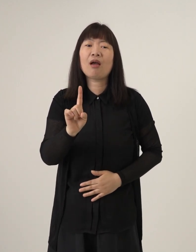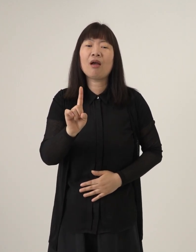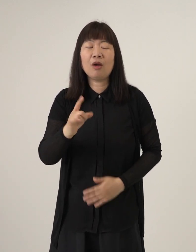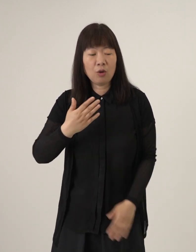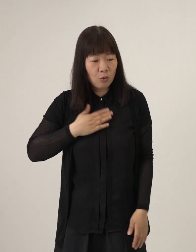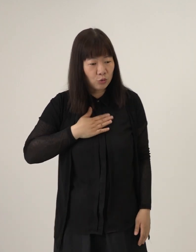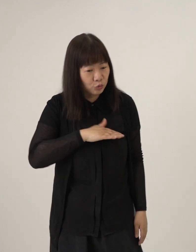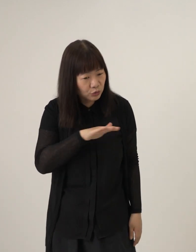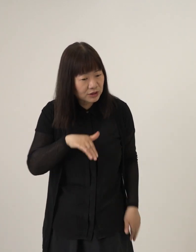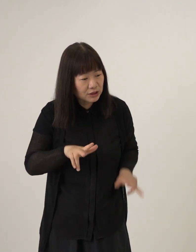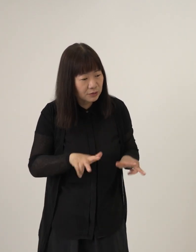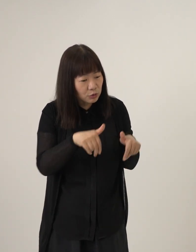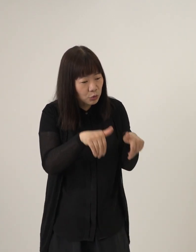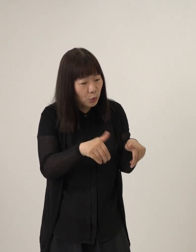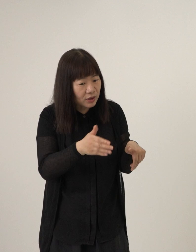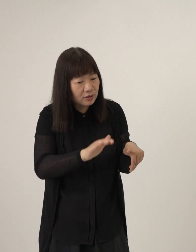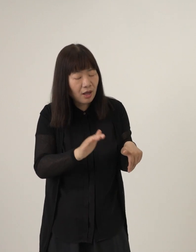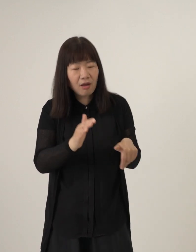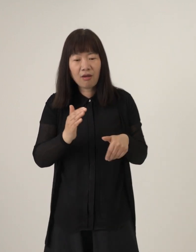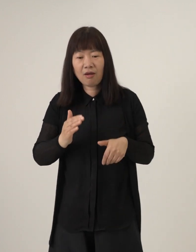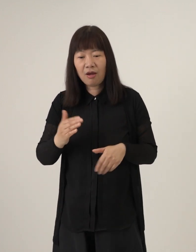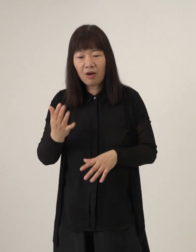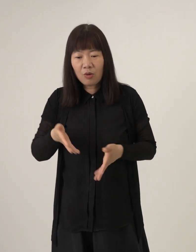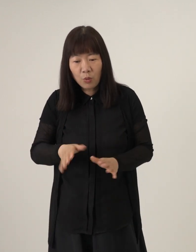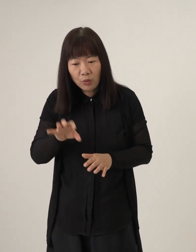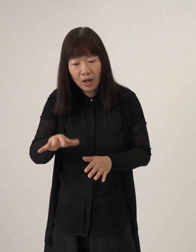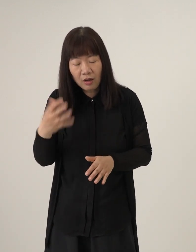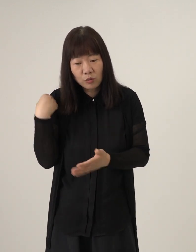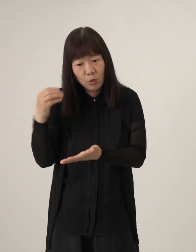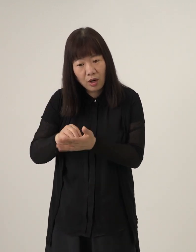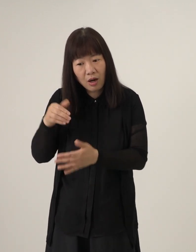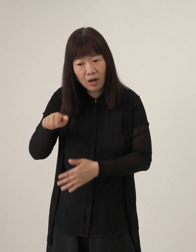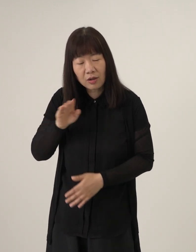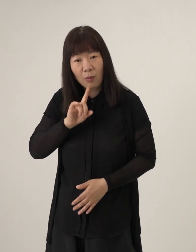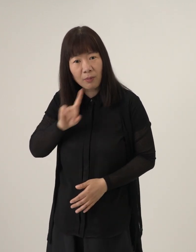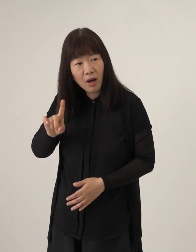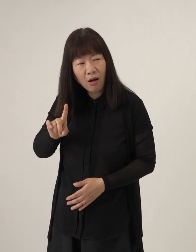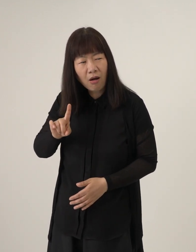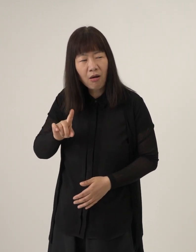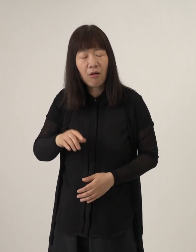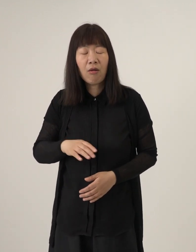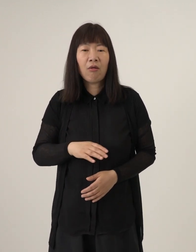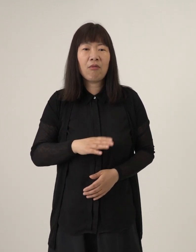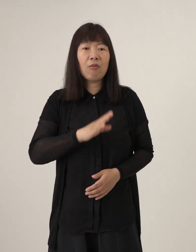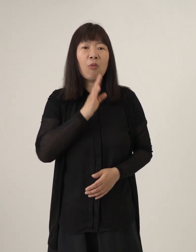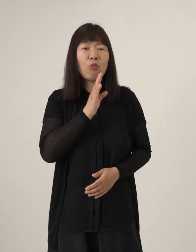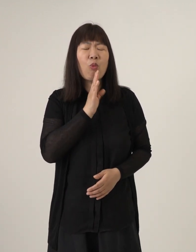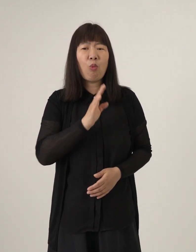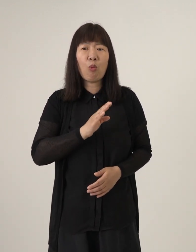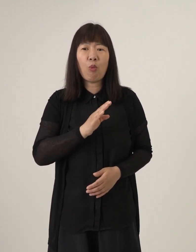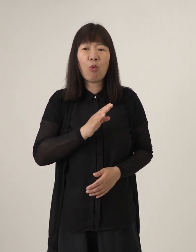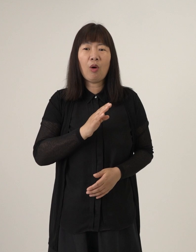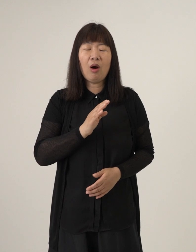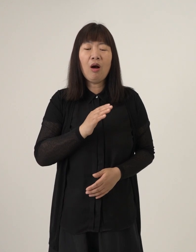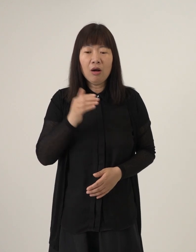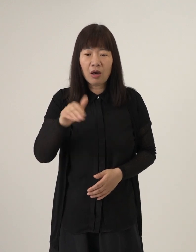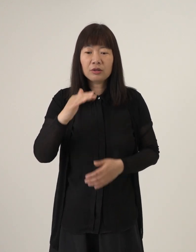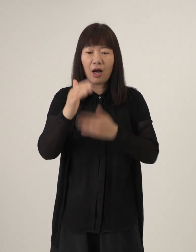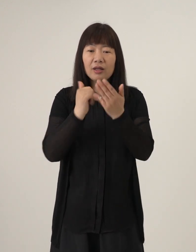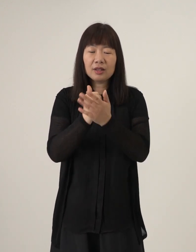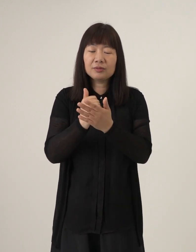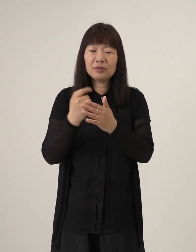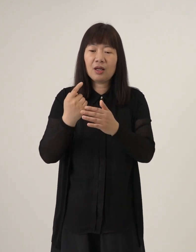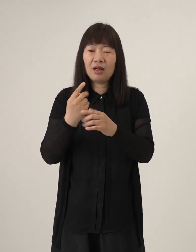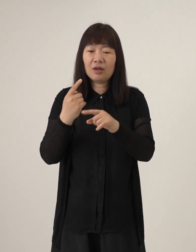돌아가라고? 왜? 글쎄 돌아가서 하나님 성전을 재건하래.